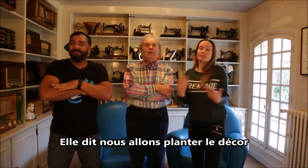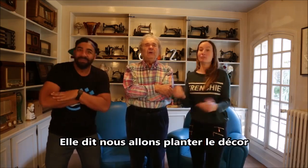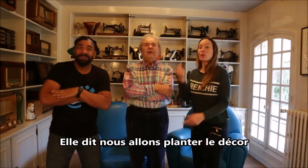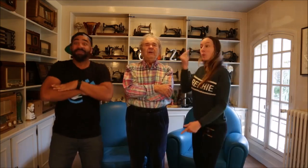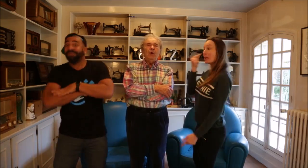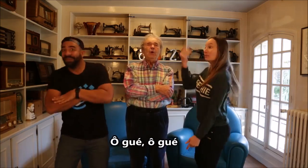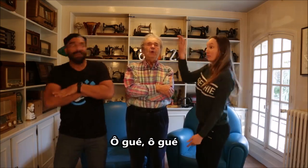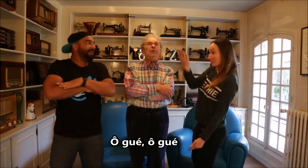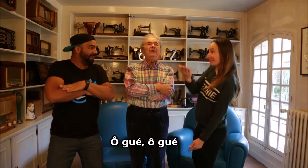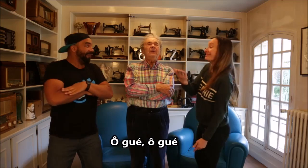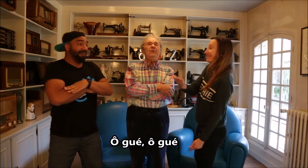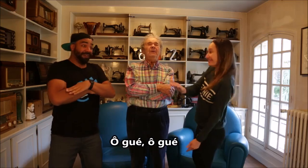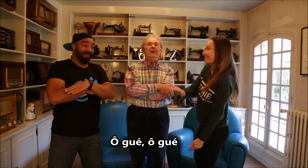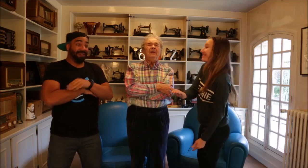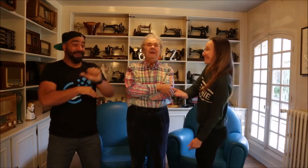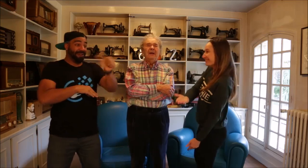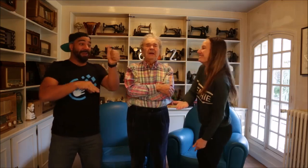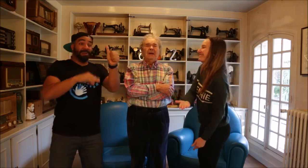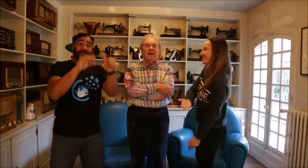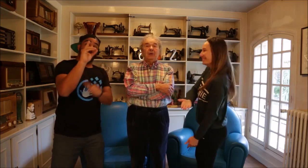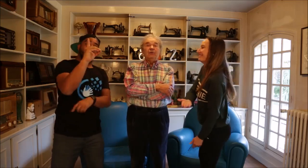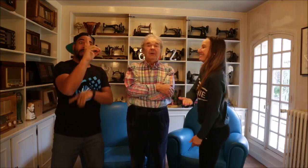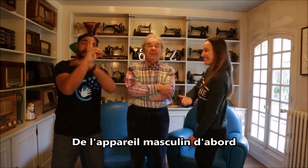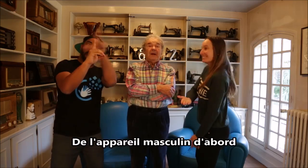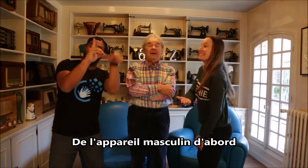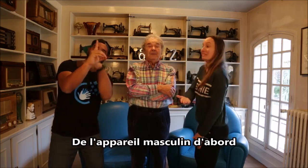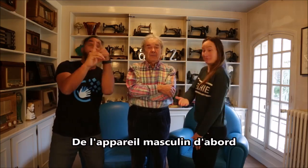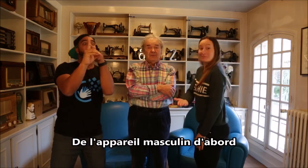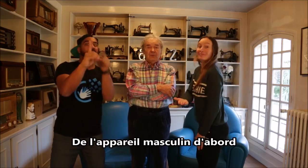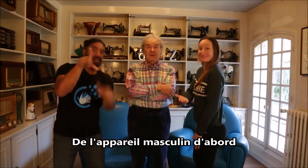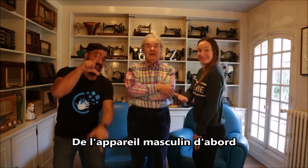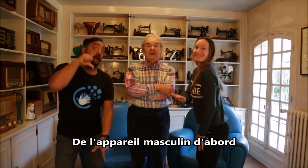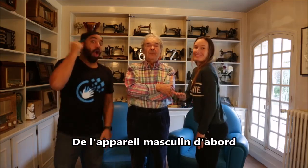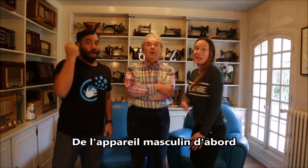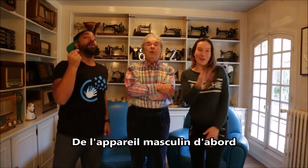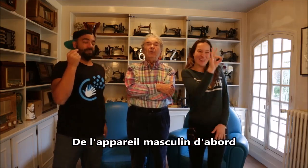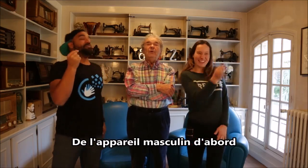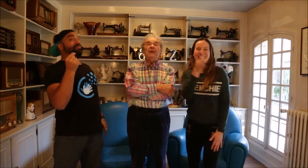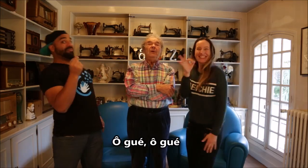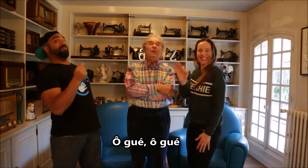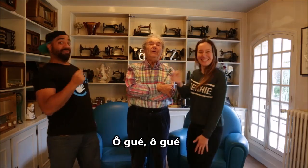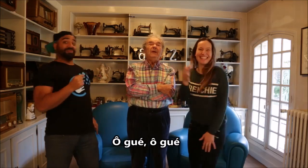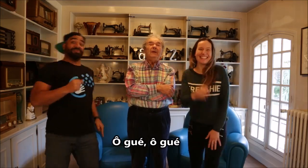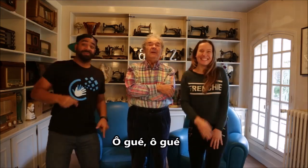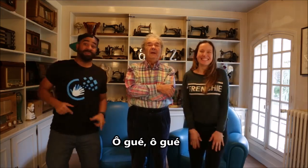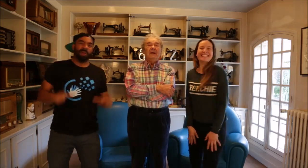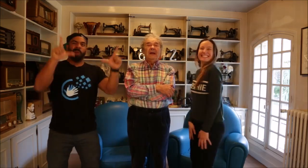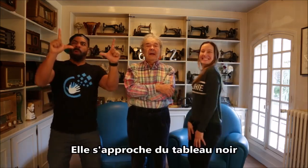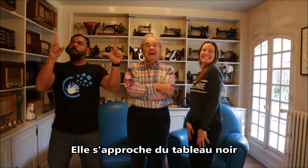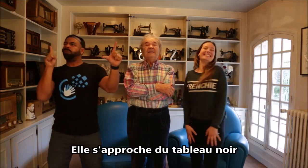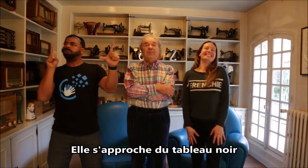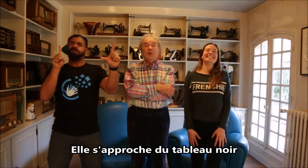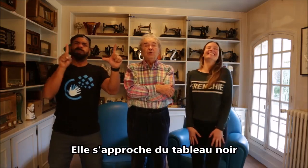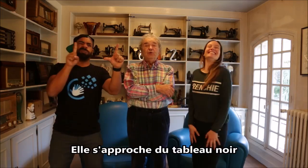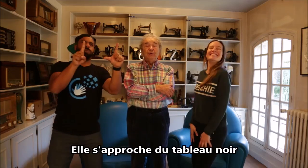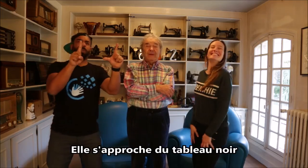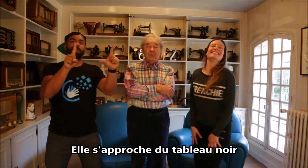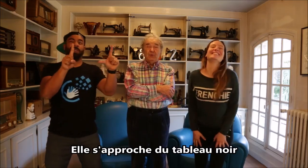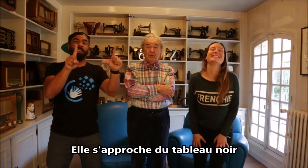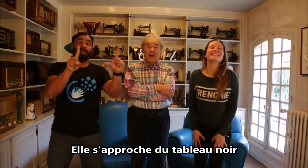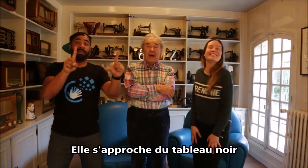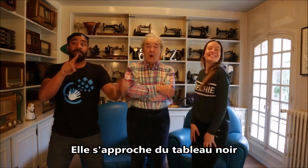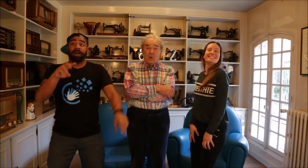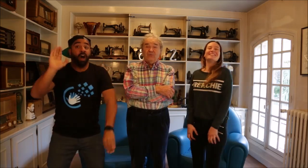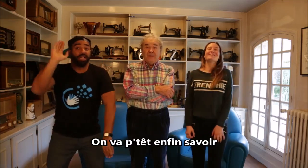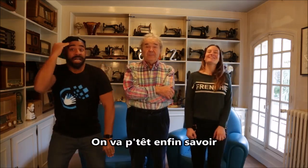allons planter le décor au gay, au gay. De l'appareil masculin d'abord au gay, au gay. Elle s'approche du